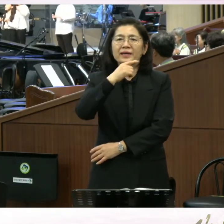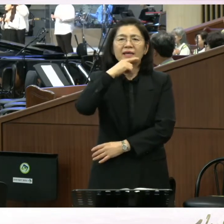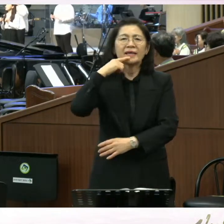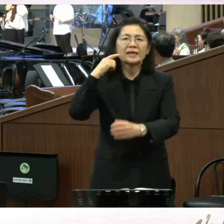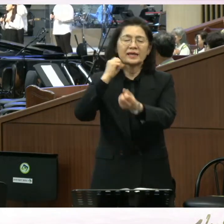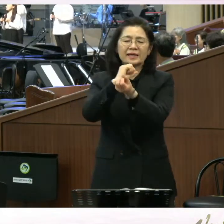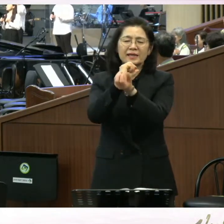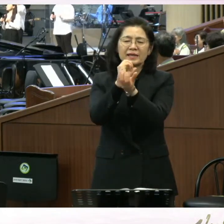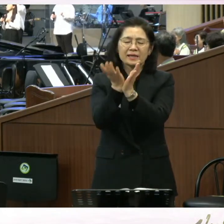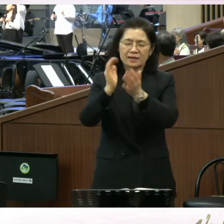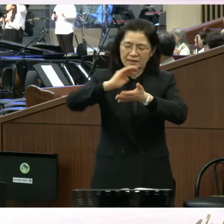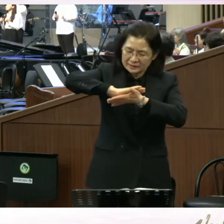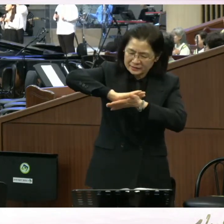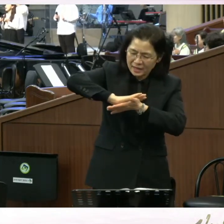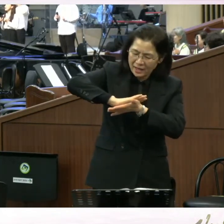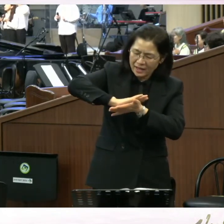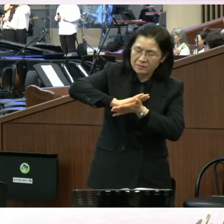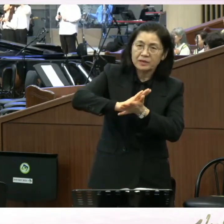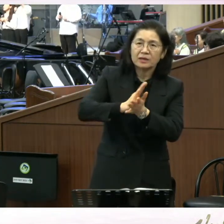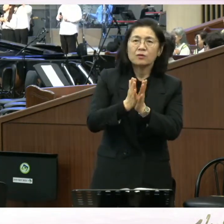심판이